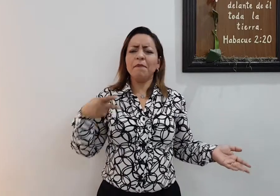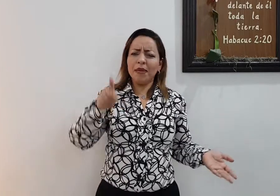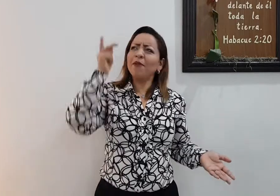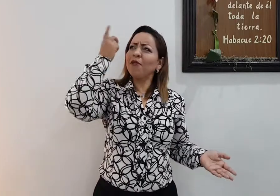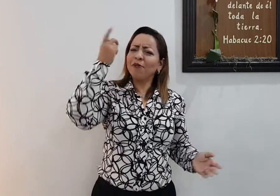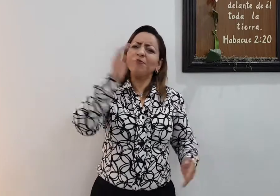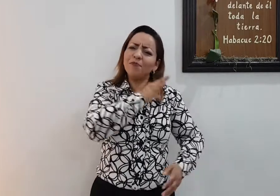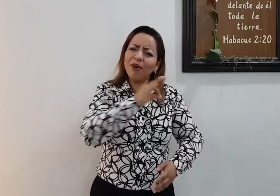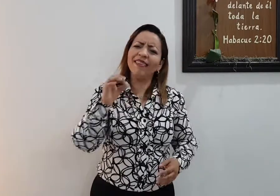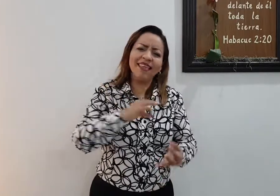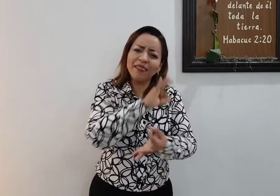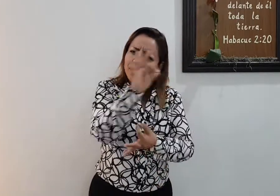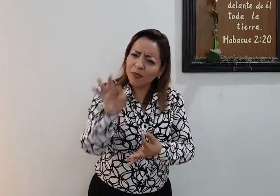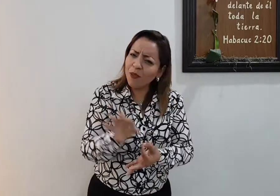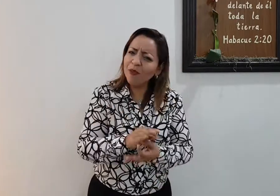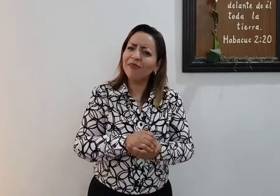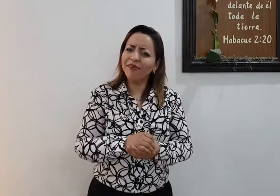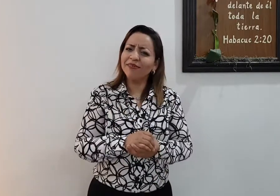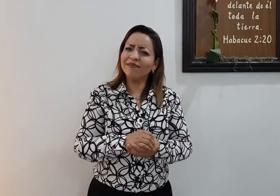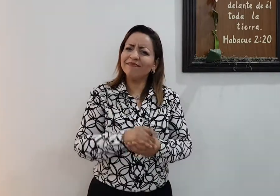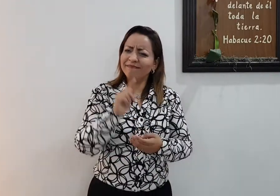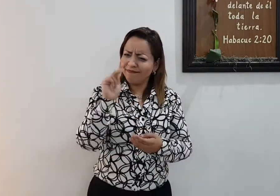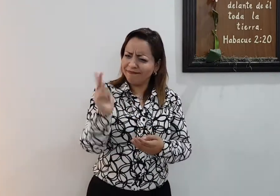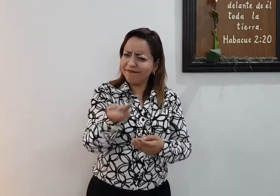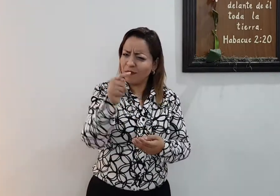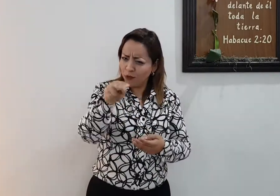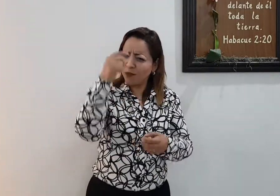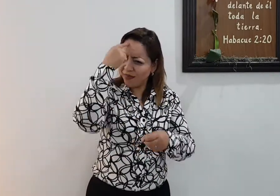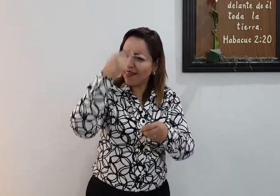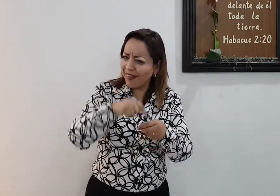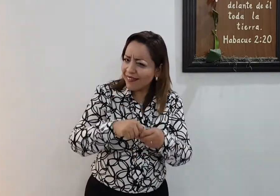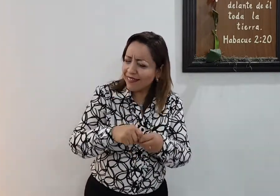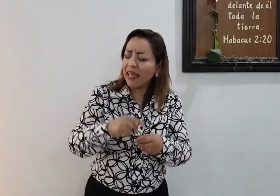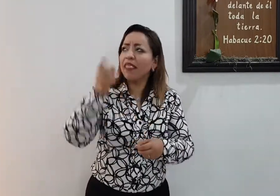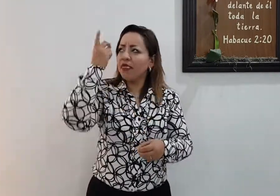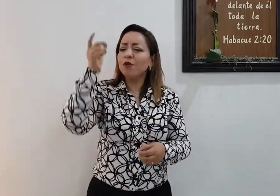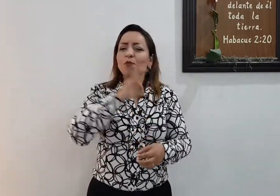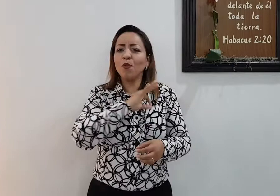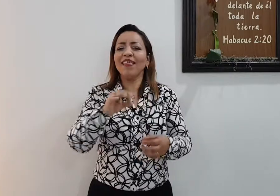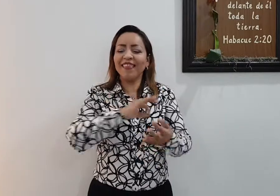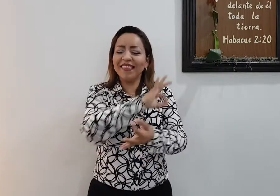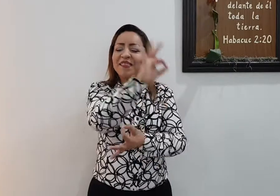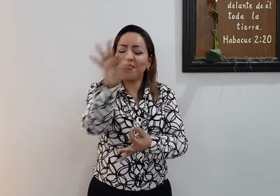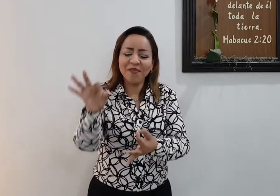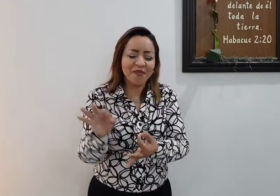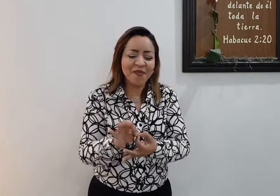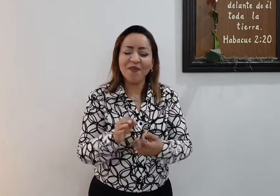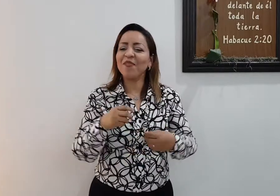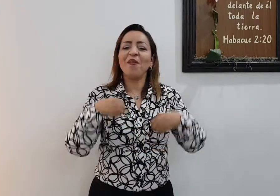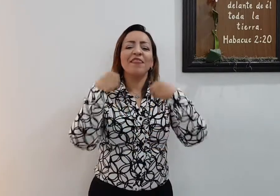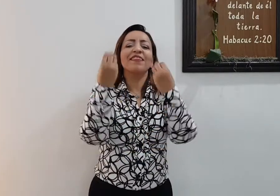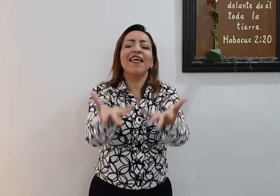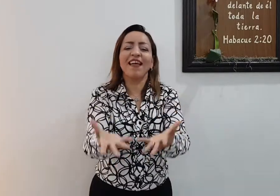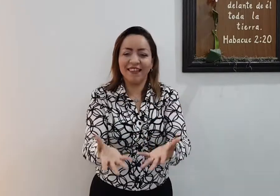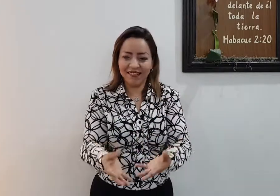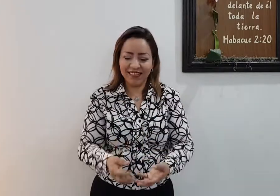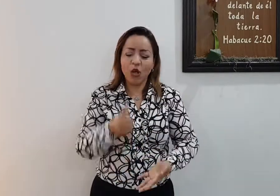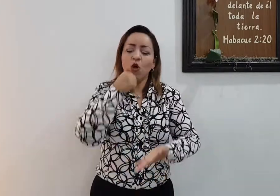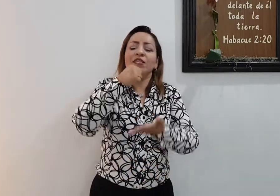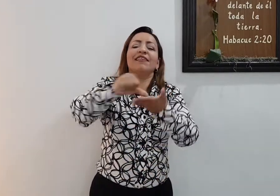gotita que cae del cubo, como lo veíamos la semana pasada, Dios nunca le va a decir, no, espérame porque haz una fila porque no puedo